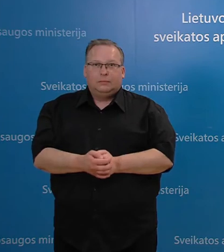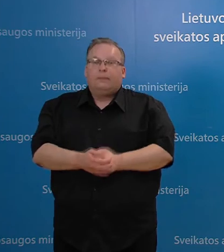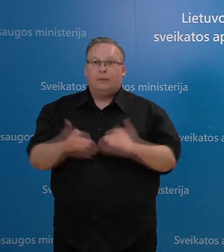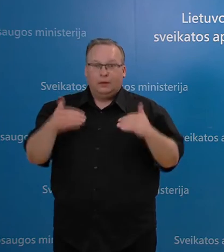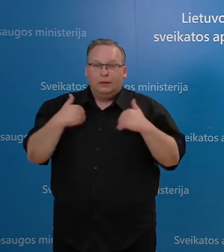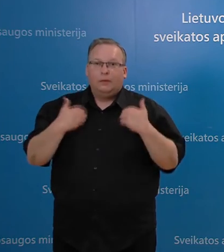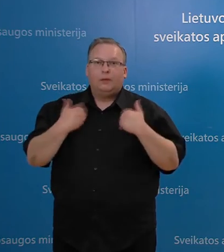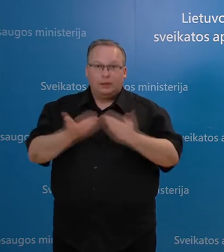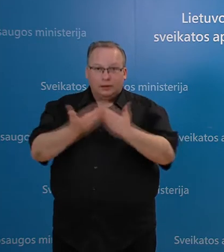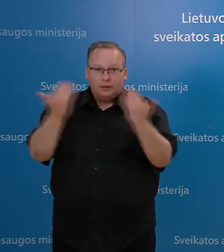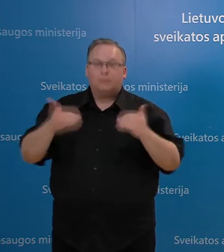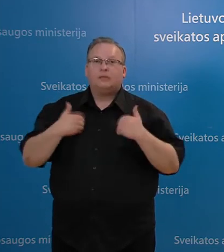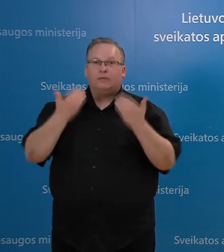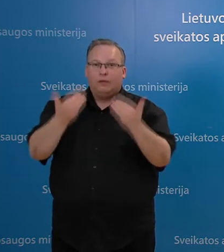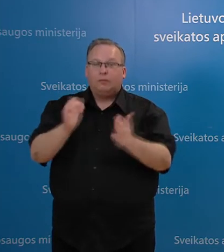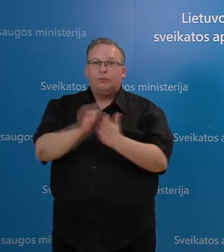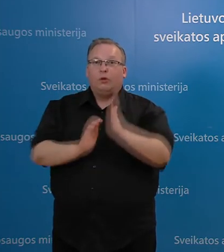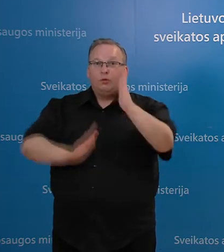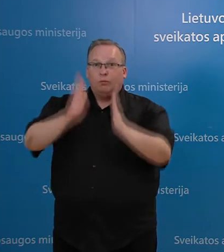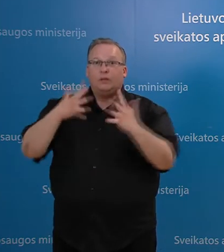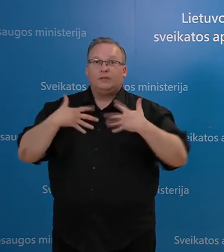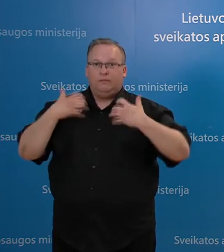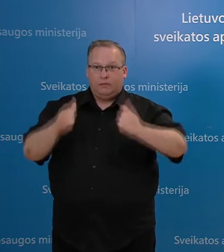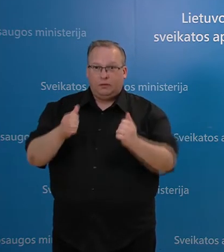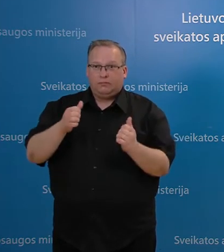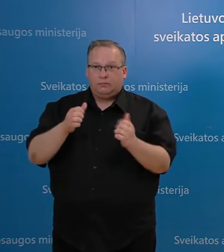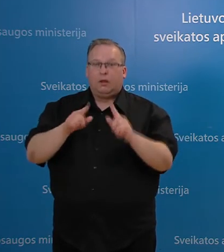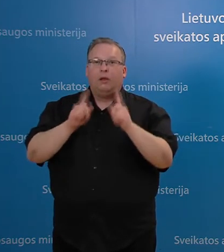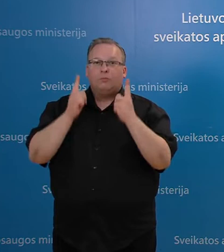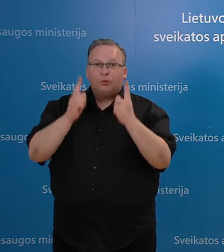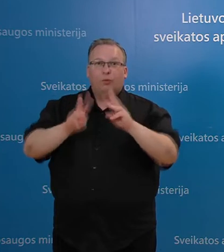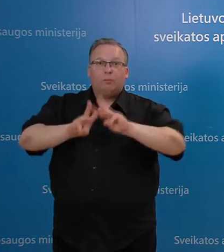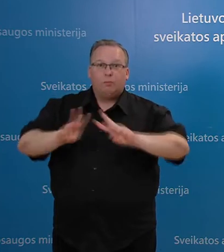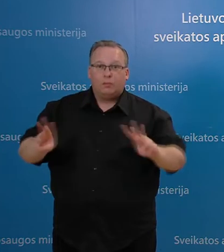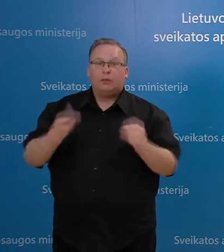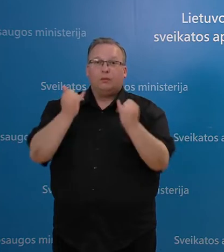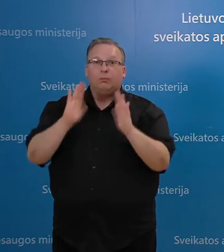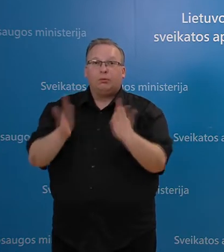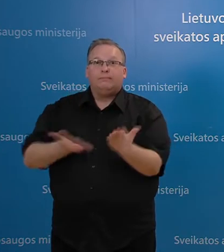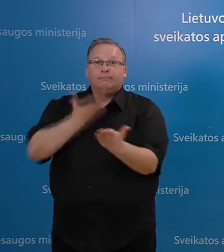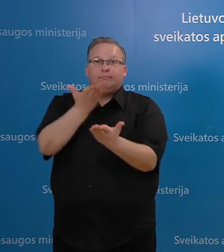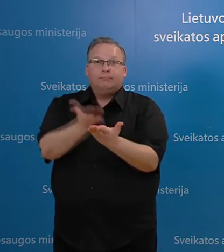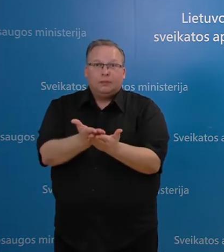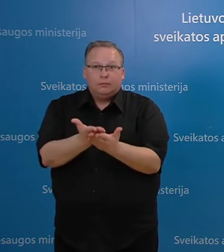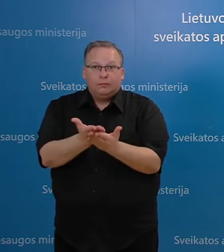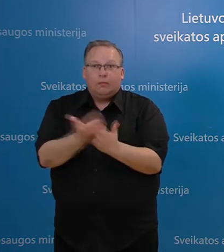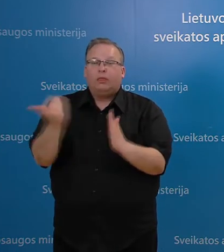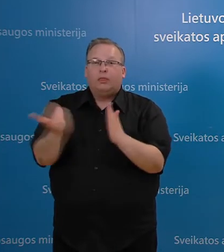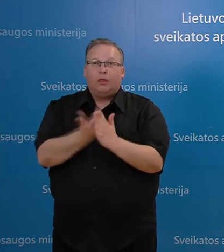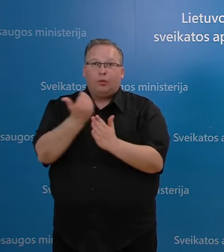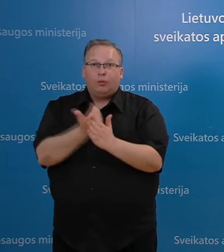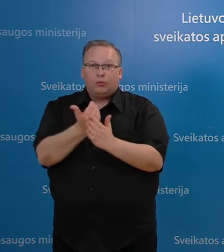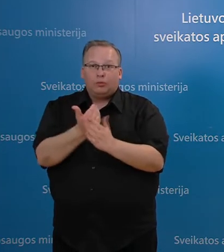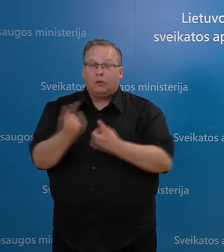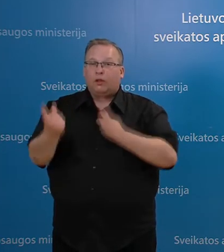Na, sveikinamės iš spaudos konferencijos sveikatos apsaugos ministerijoje, kurios metu bus pristatyta naujausia